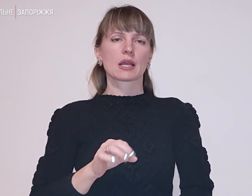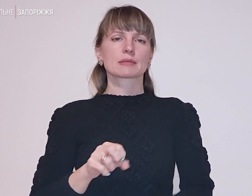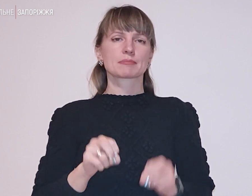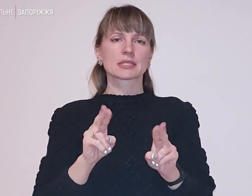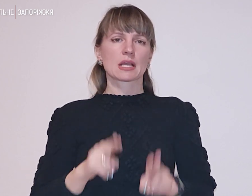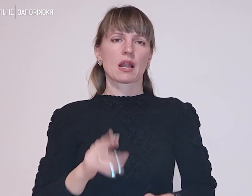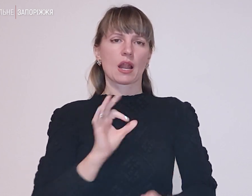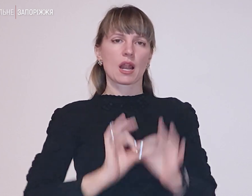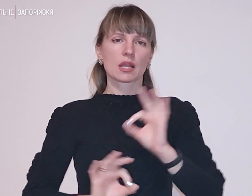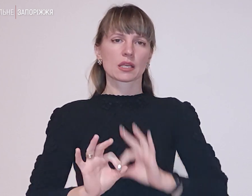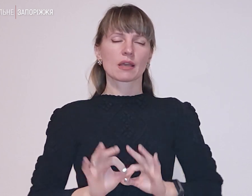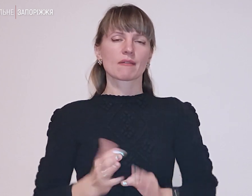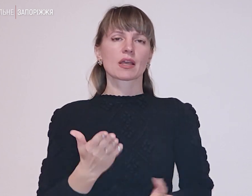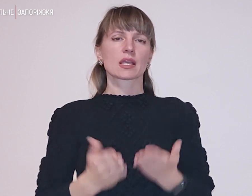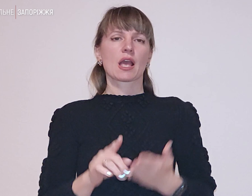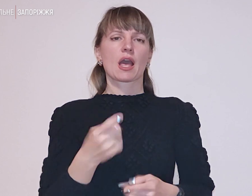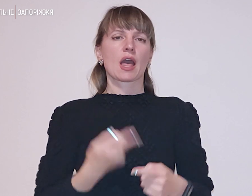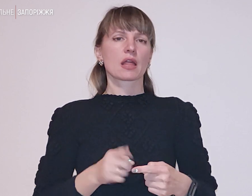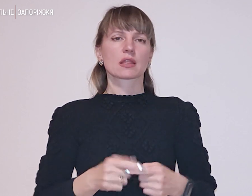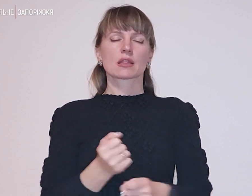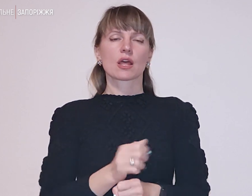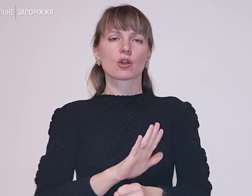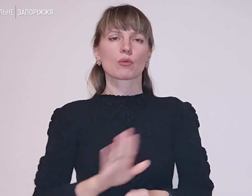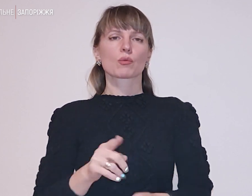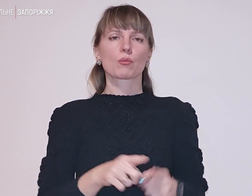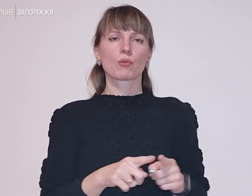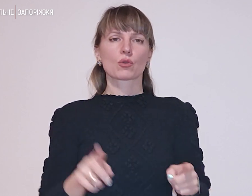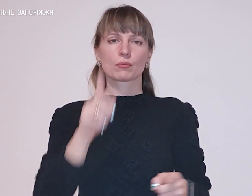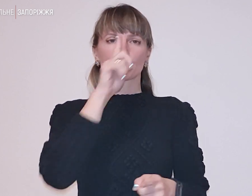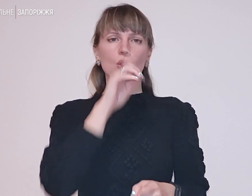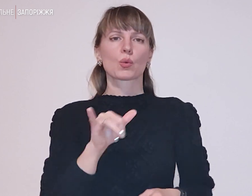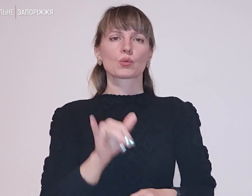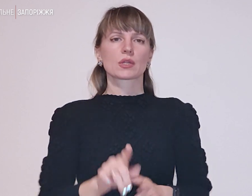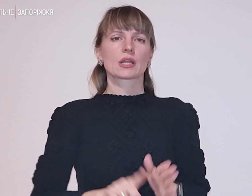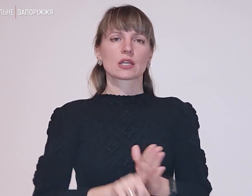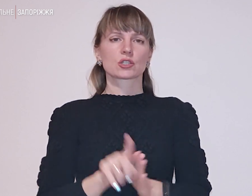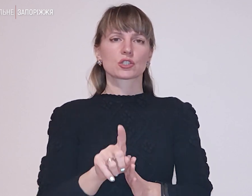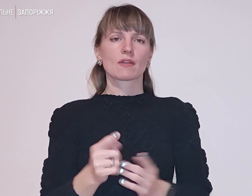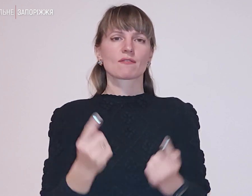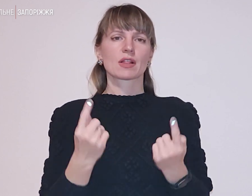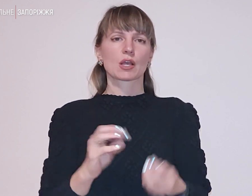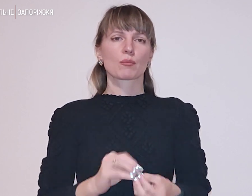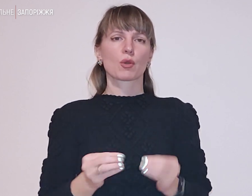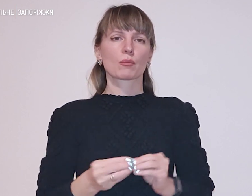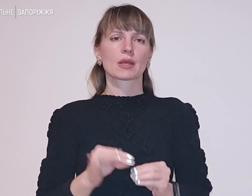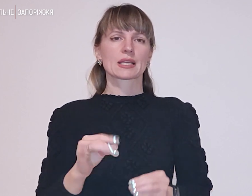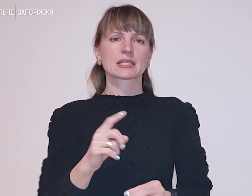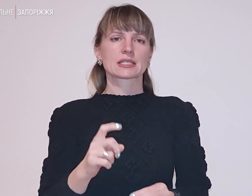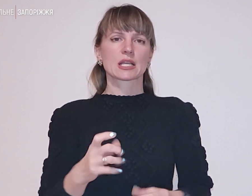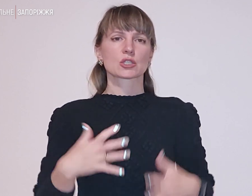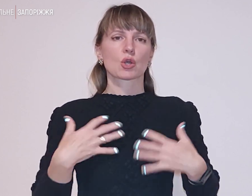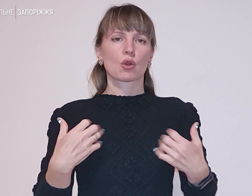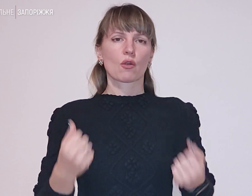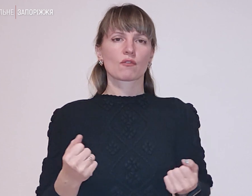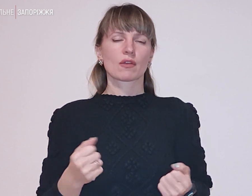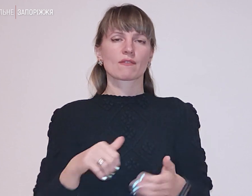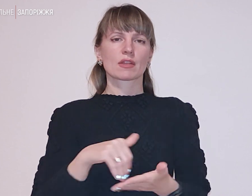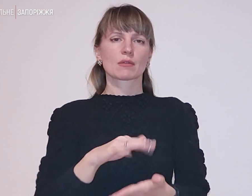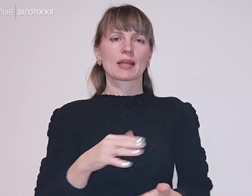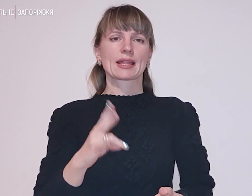ліків. Якщо вона цього не робить, то протягом місяця у неї починаються великі проблеми із здоров'ям. Відмовляють нирки,